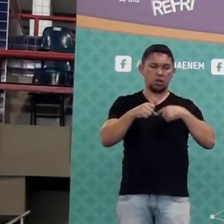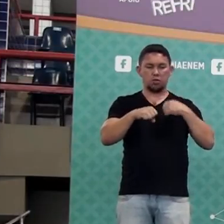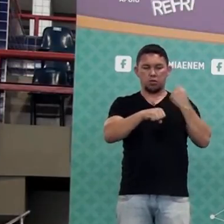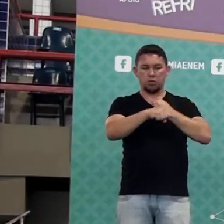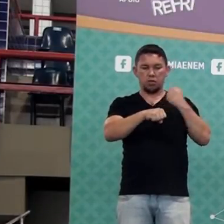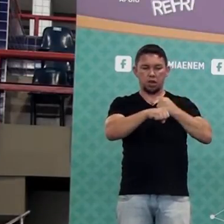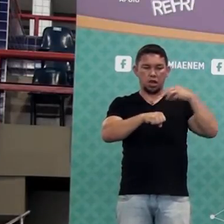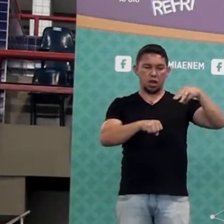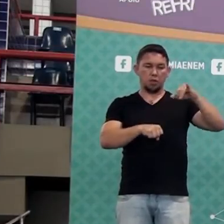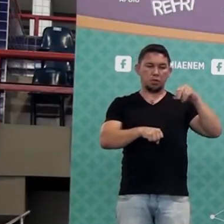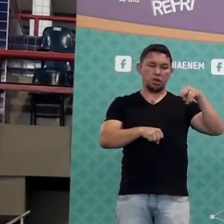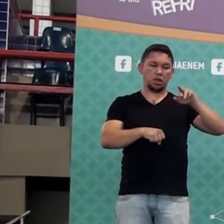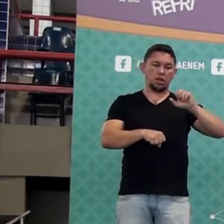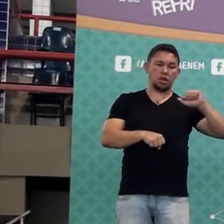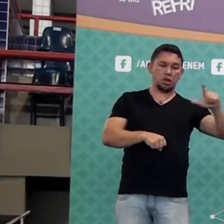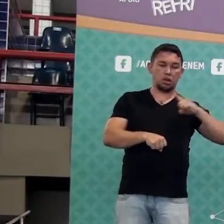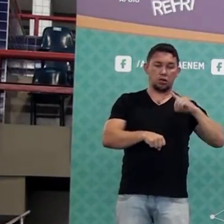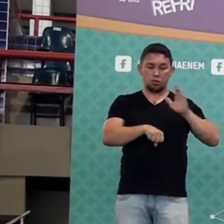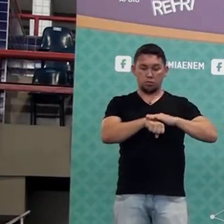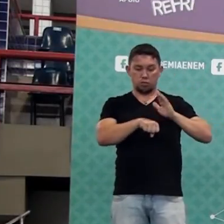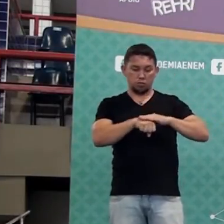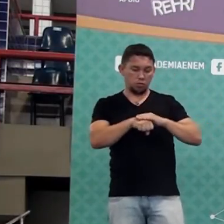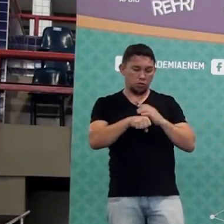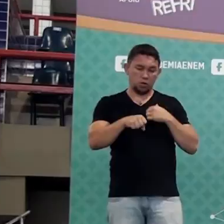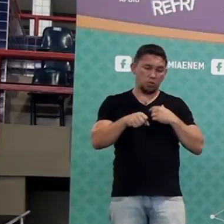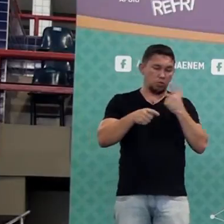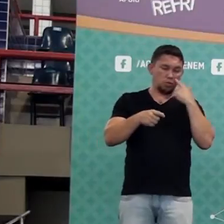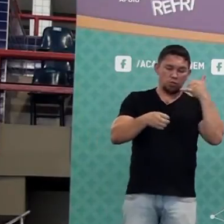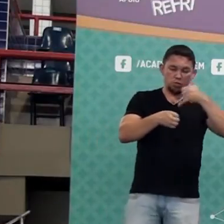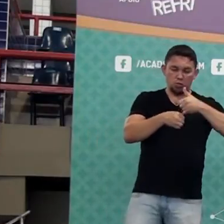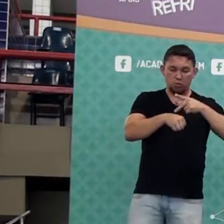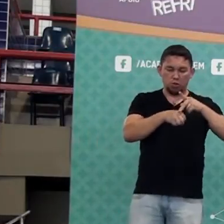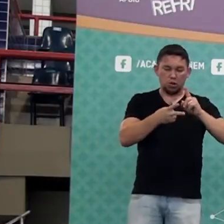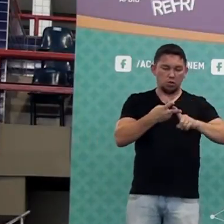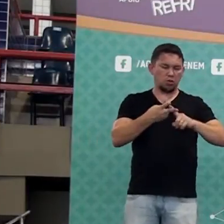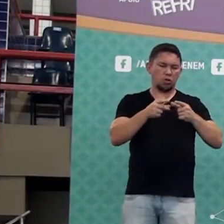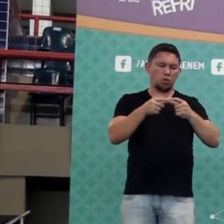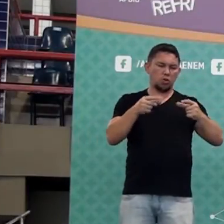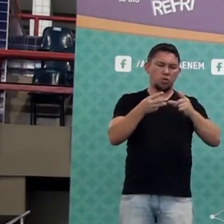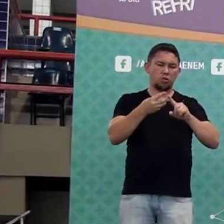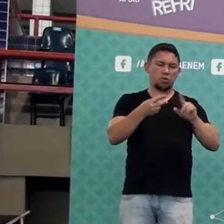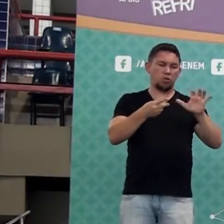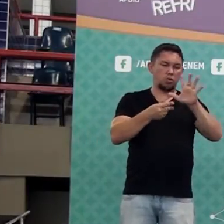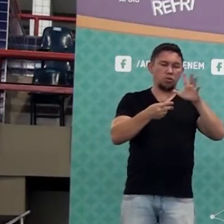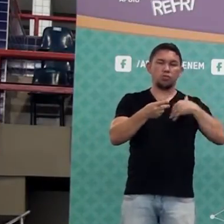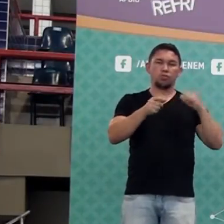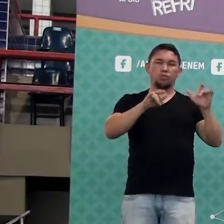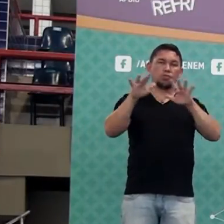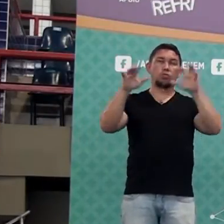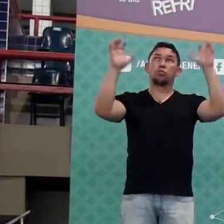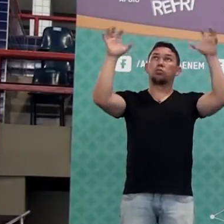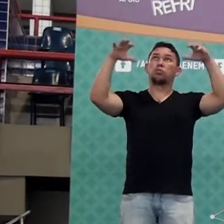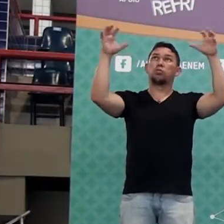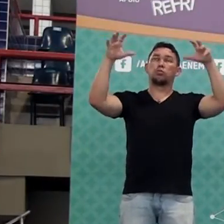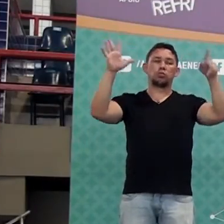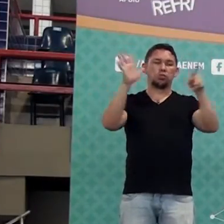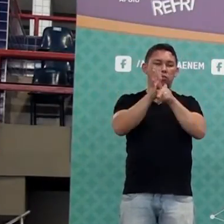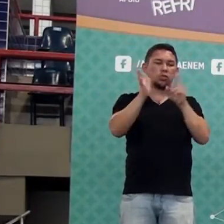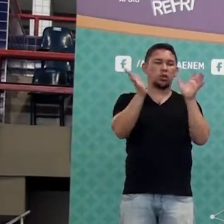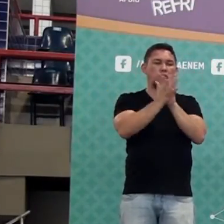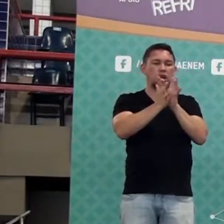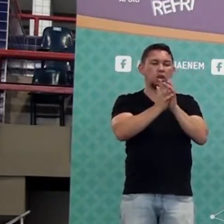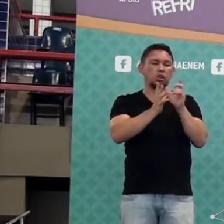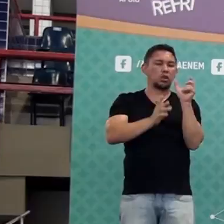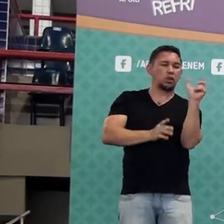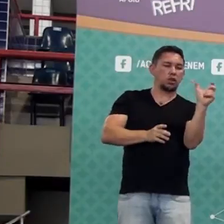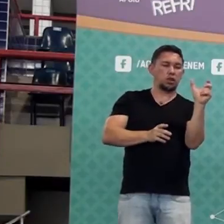quando você queima os combustíveis fósseis, você acaba provocando chuva ácida devido à presença do enxofre nesses